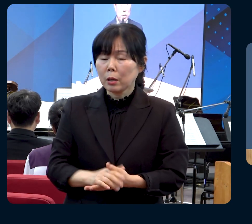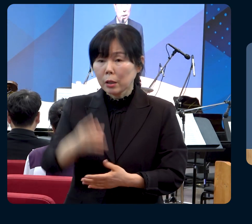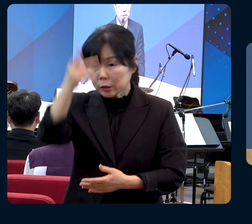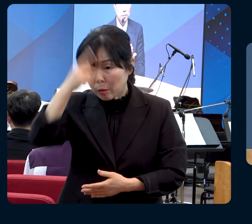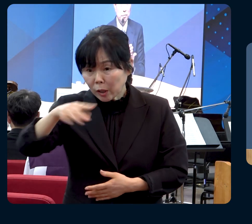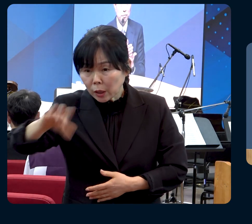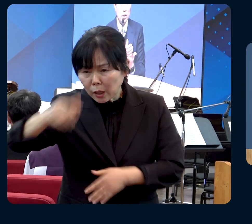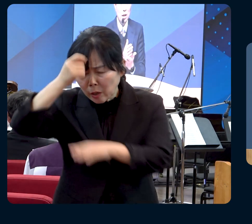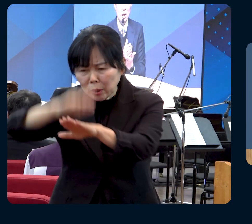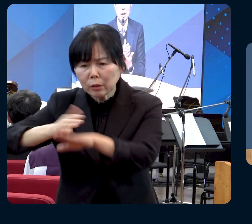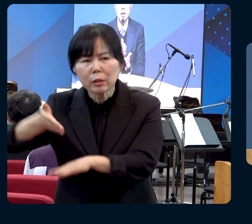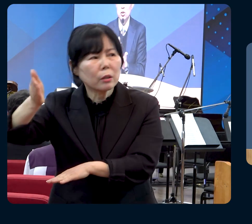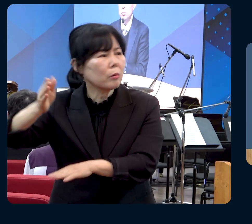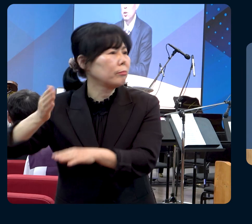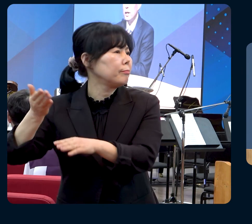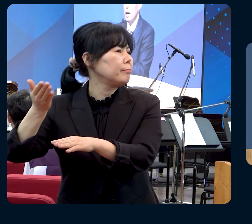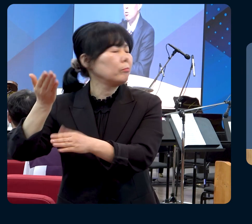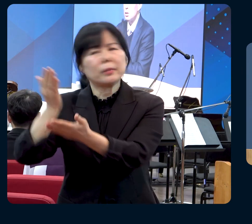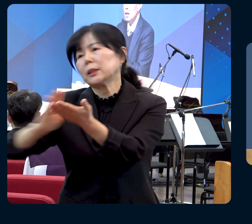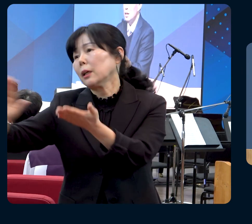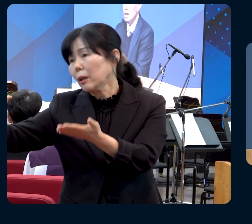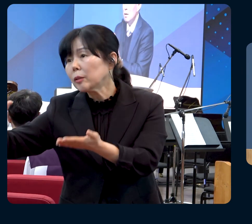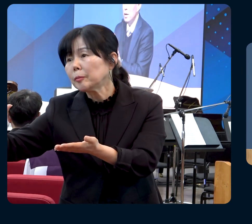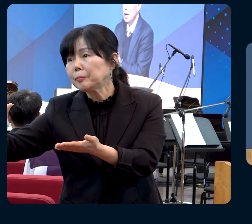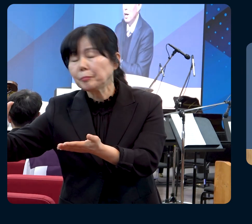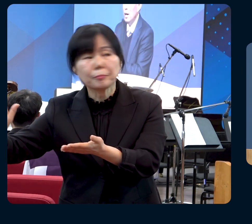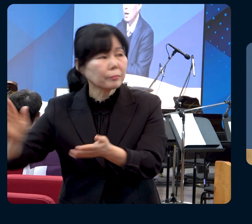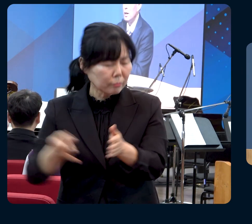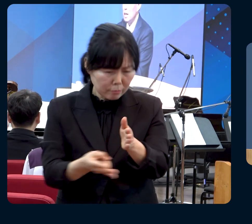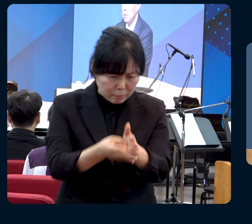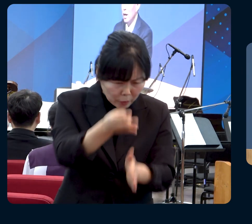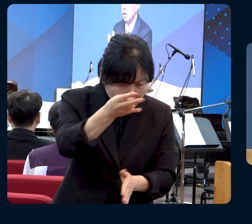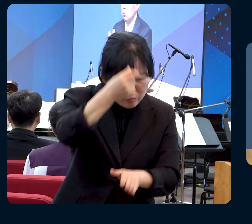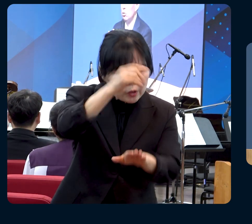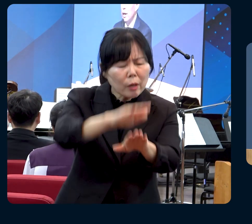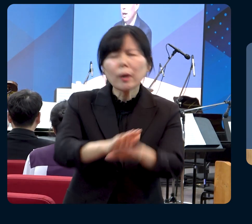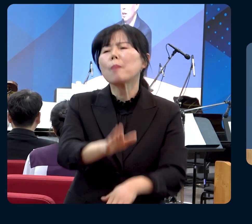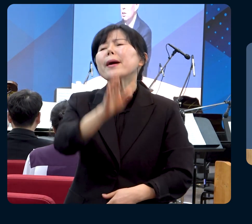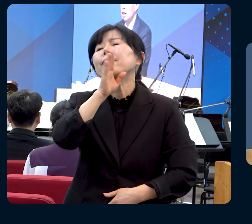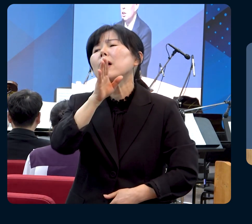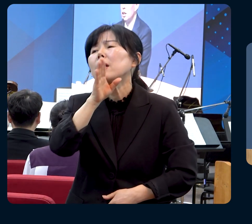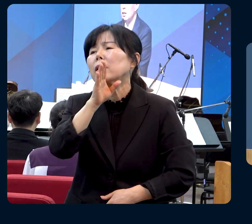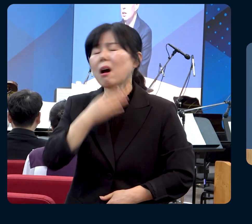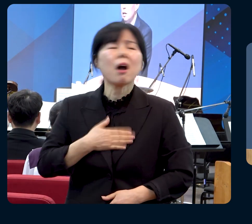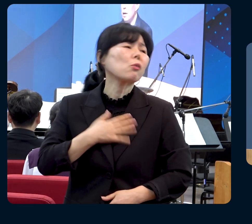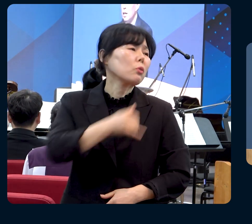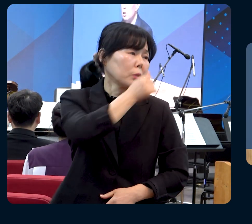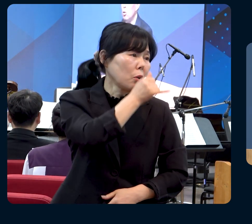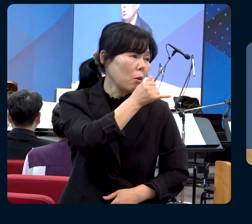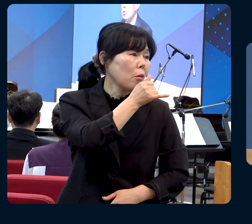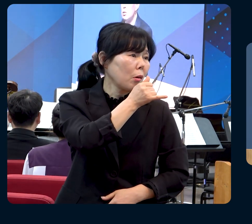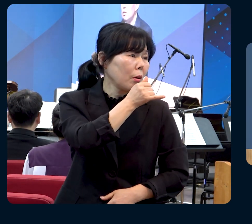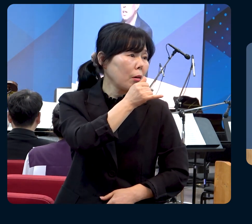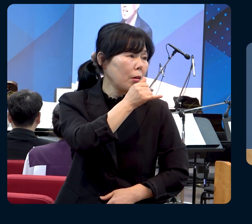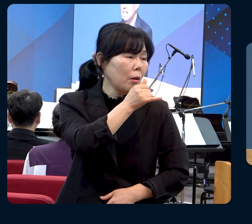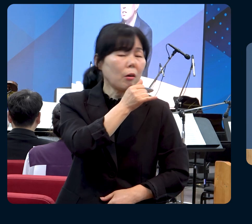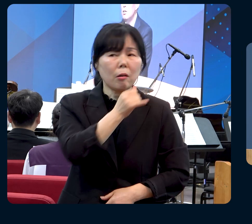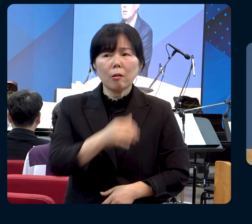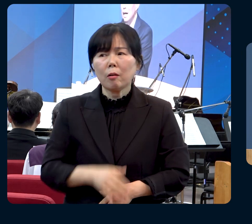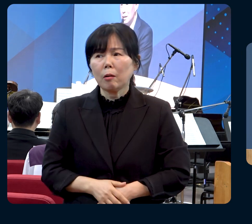정통성이 없어요. 예수님도 예루살렘의 예배, 유대인들이 드리는 예배의